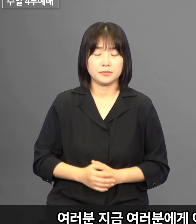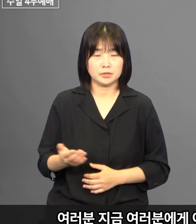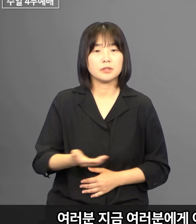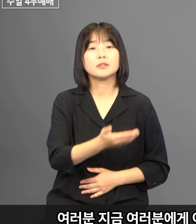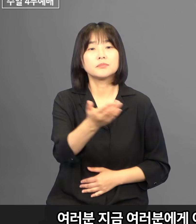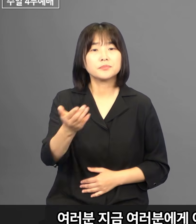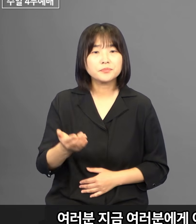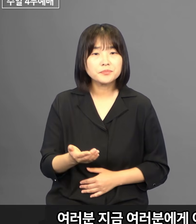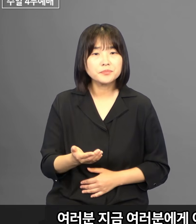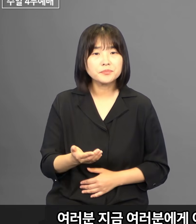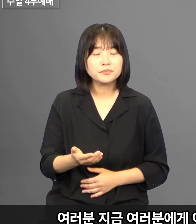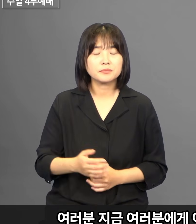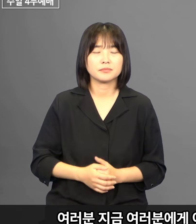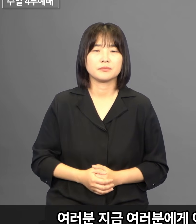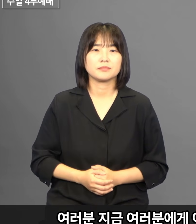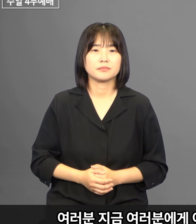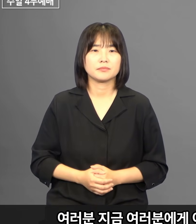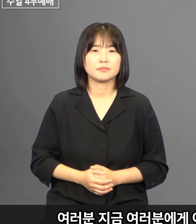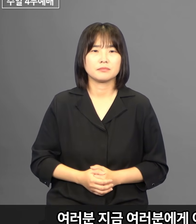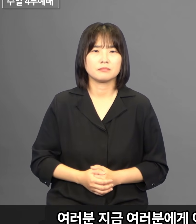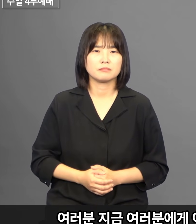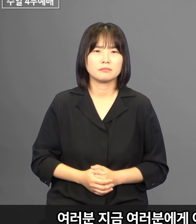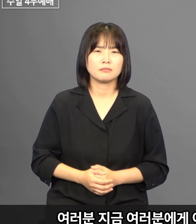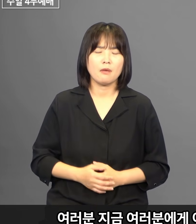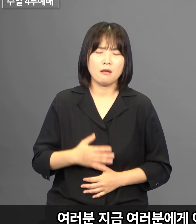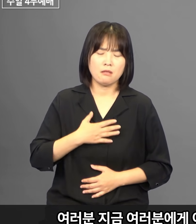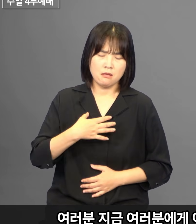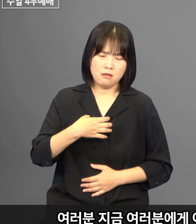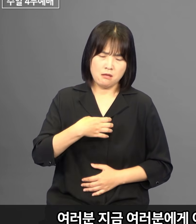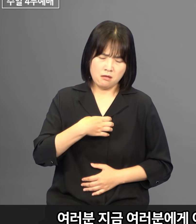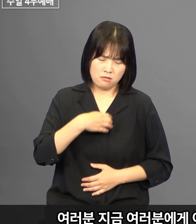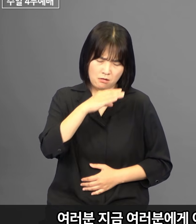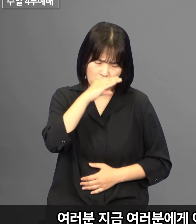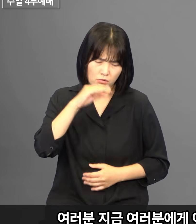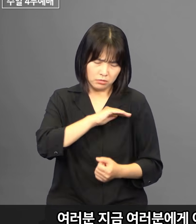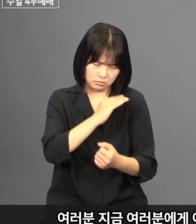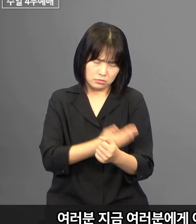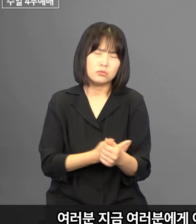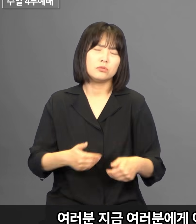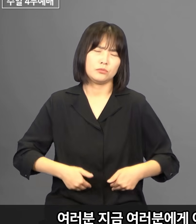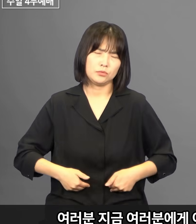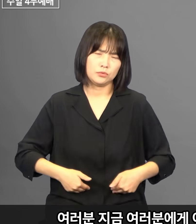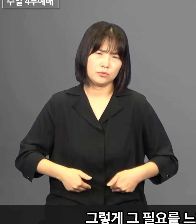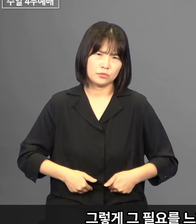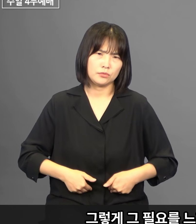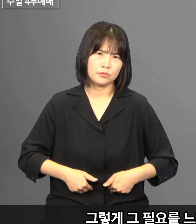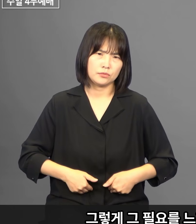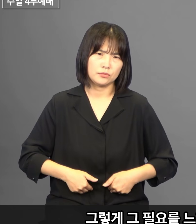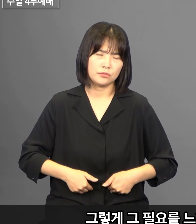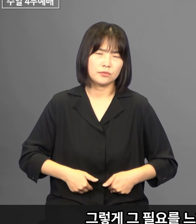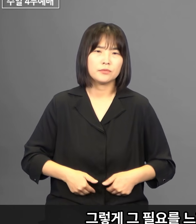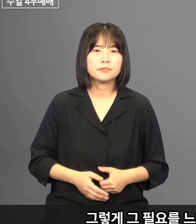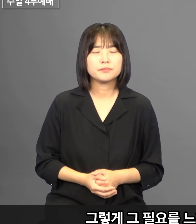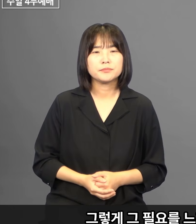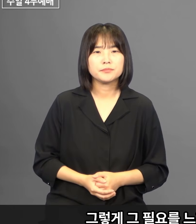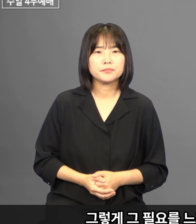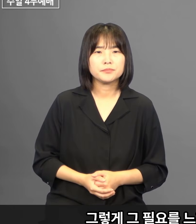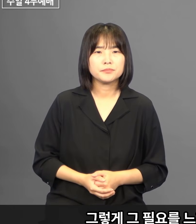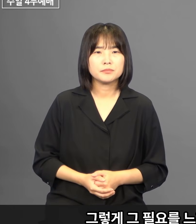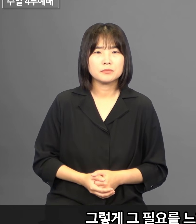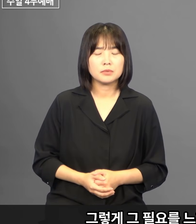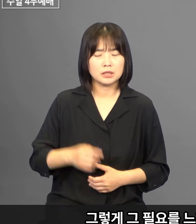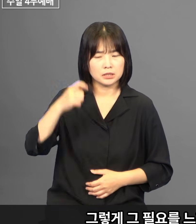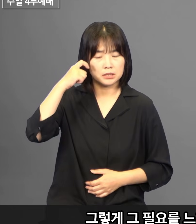여러분, 지금 여러분에게 내게 경건의 능력이 필요하구나, 그렇게 그 필요를